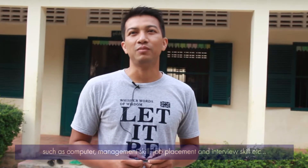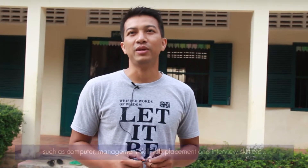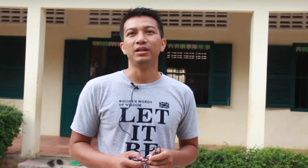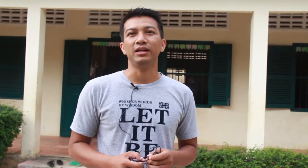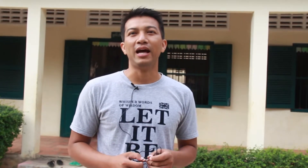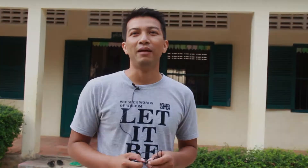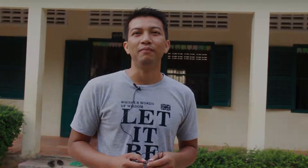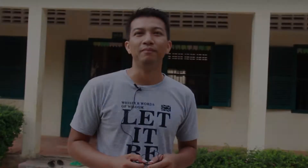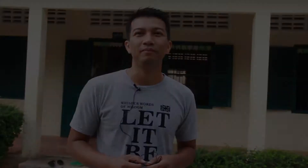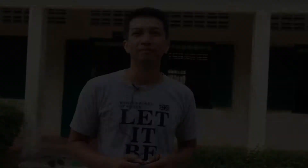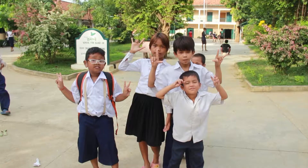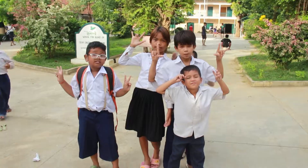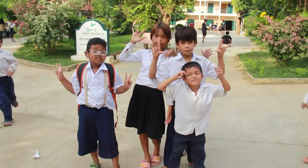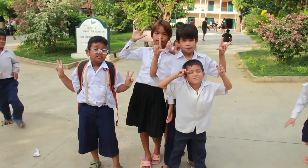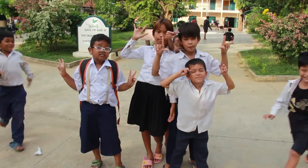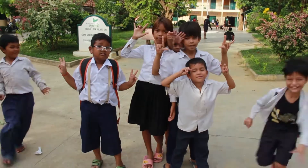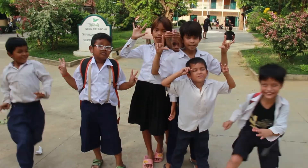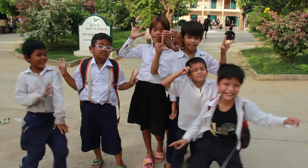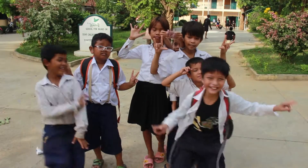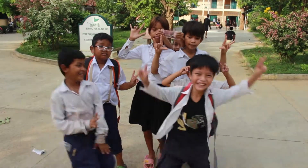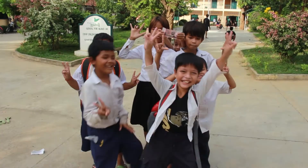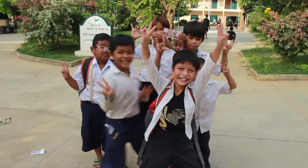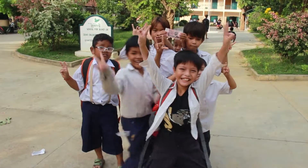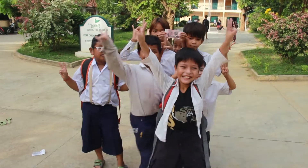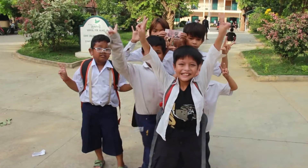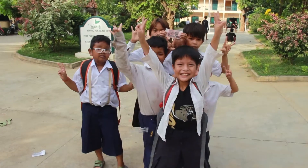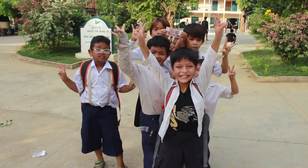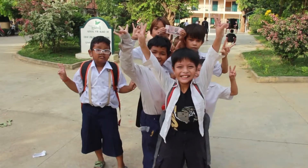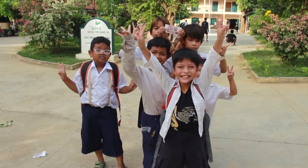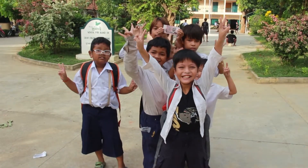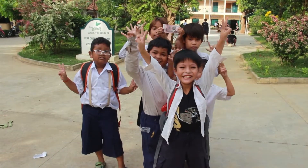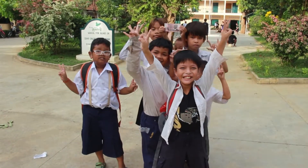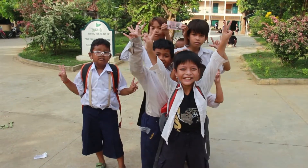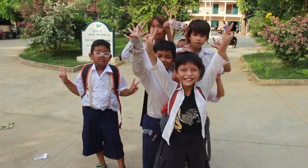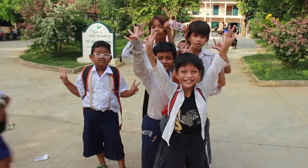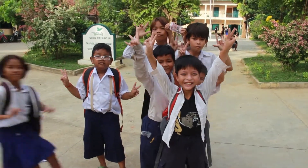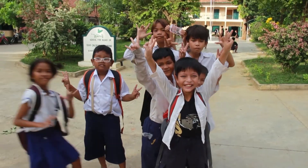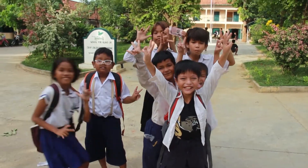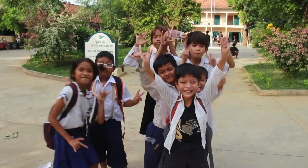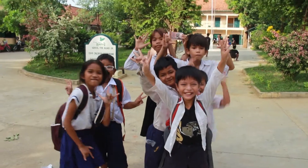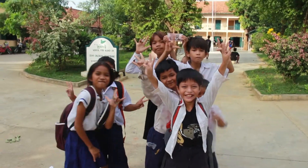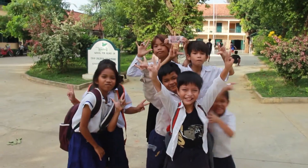phía chỉ đàm សូមផ្ដល់ឱកាសឲ្យកូនៗរបស់អ្នកបានទៅសាលារៀនគ្រប់ៗ